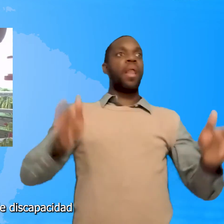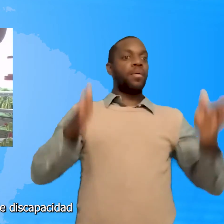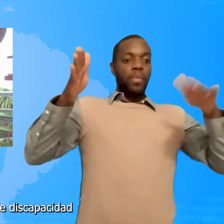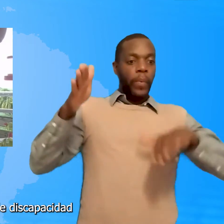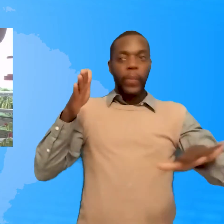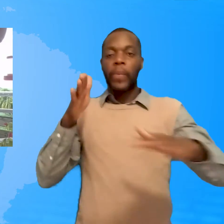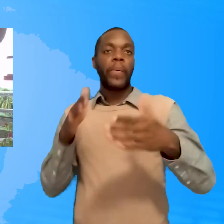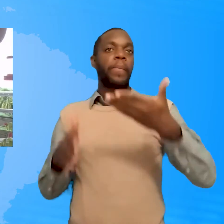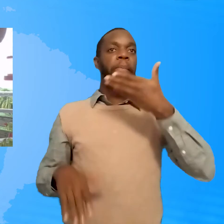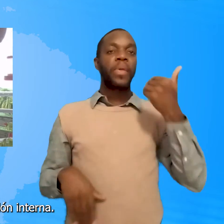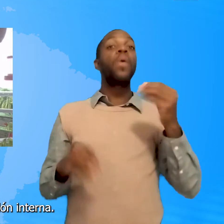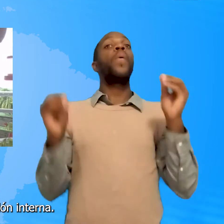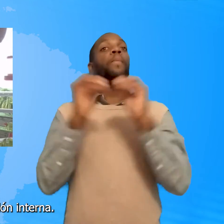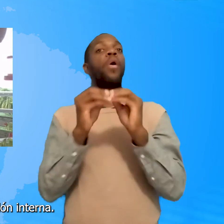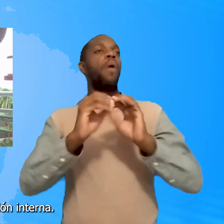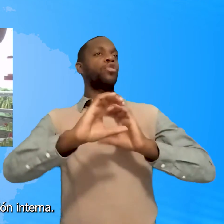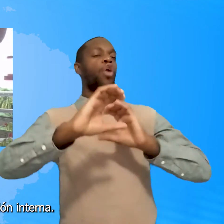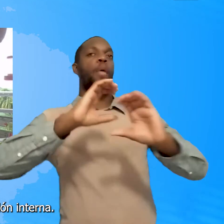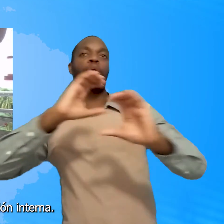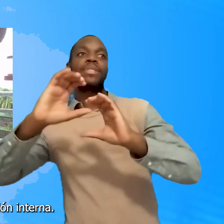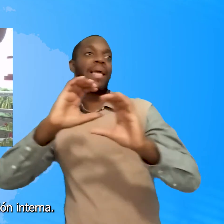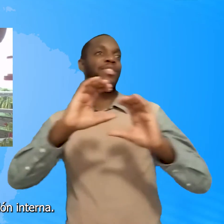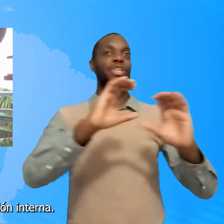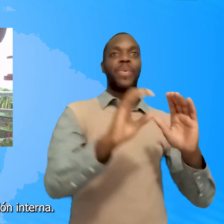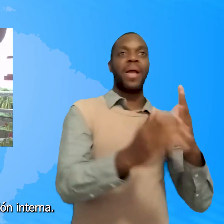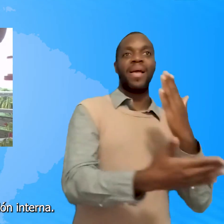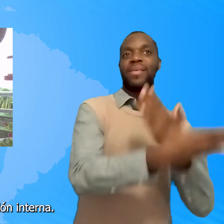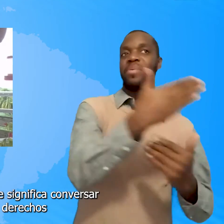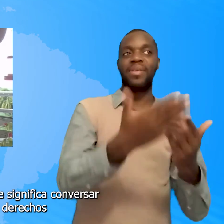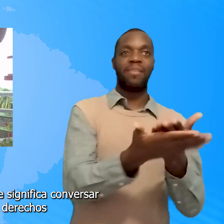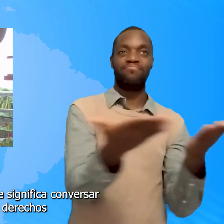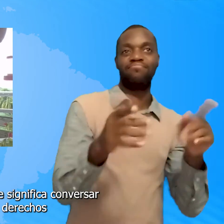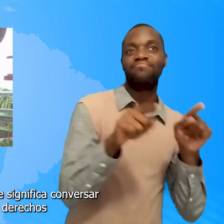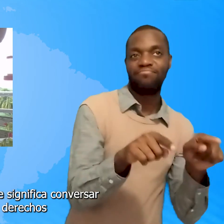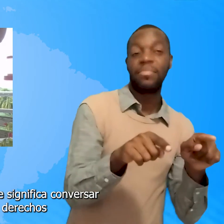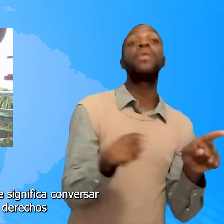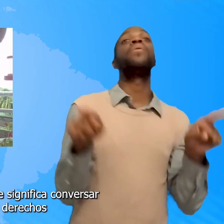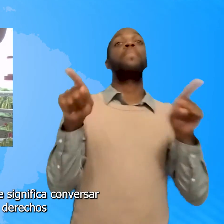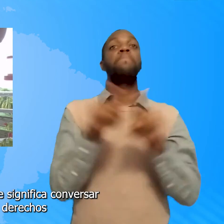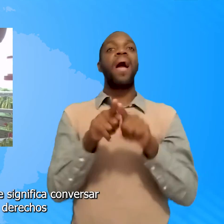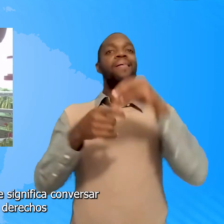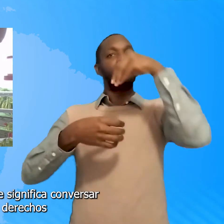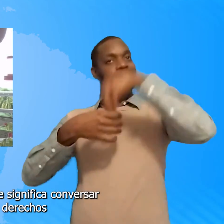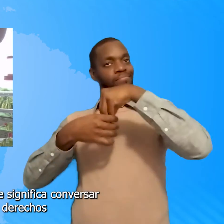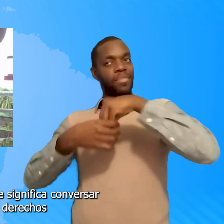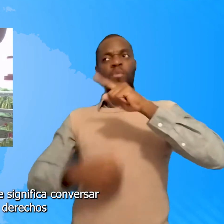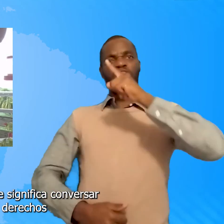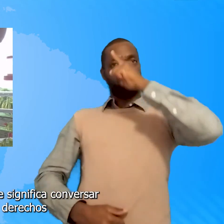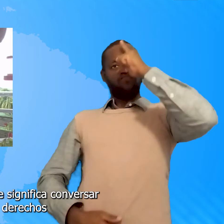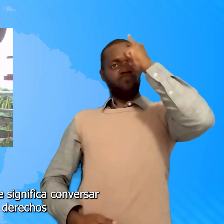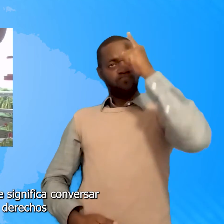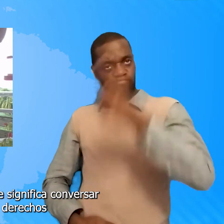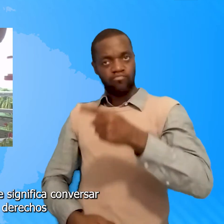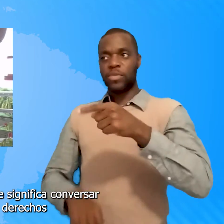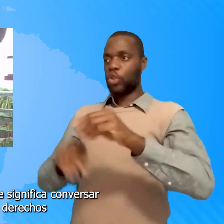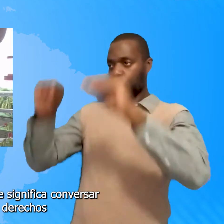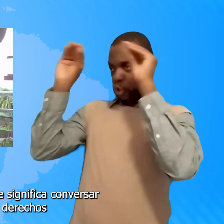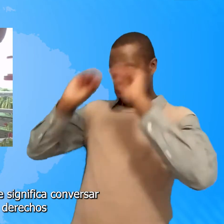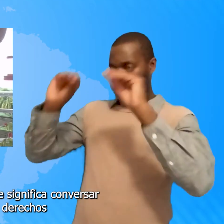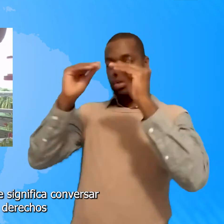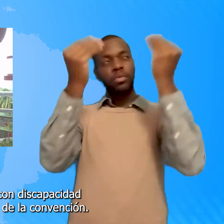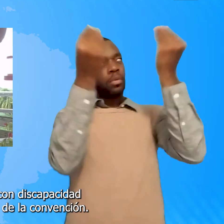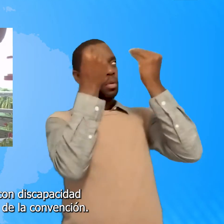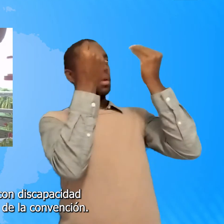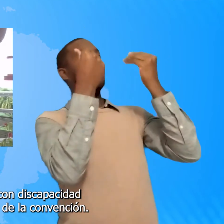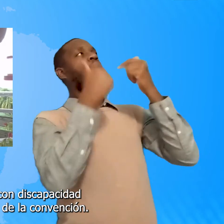de discapacidad y capacitación interna mandatoria de lo que significa conversar sobre